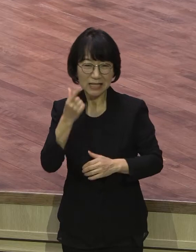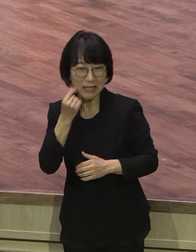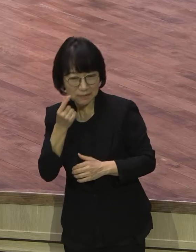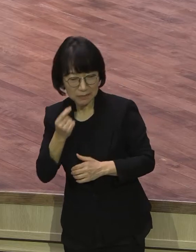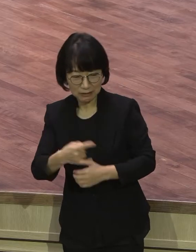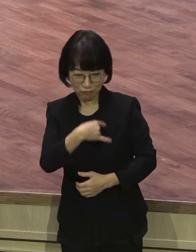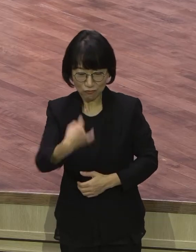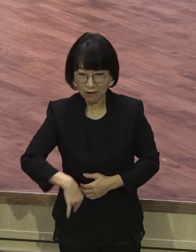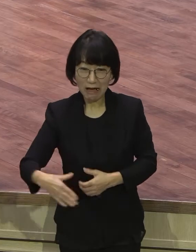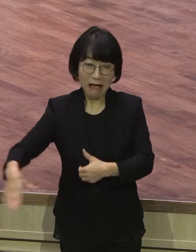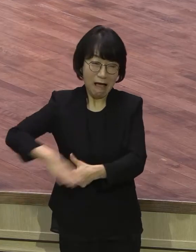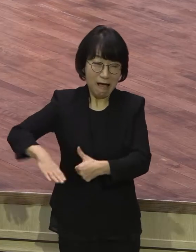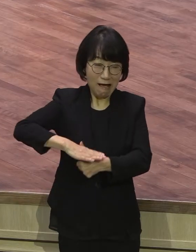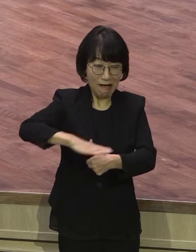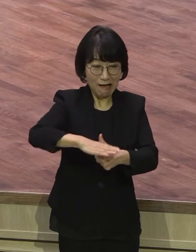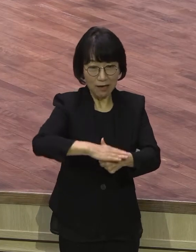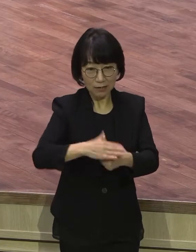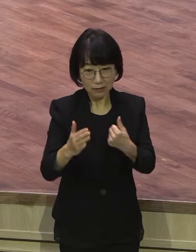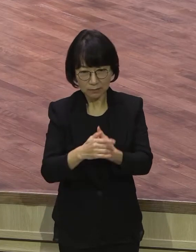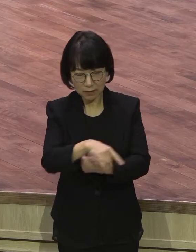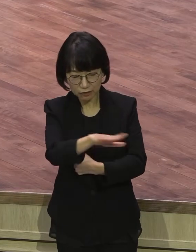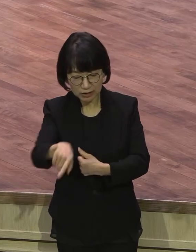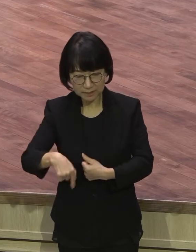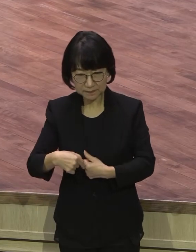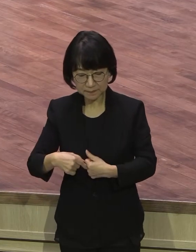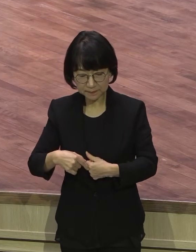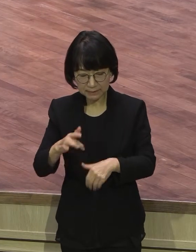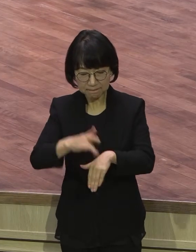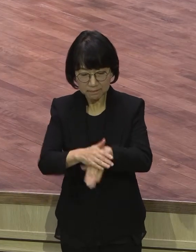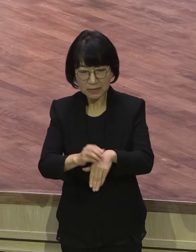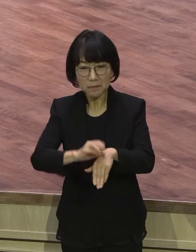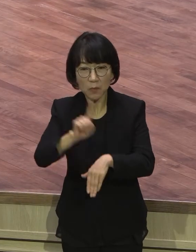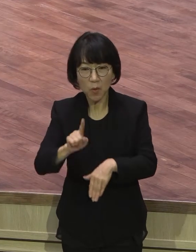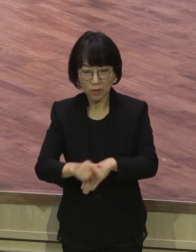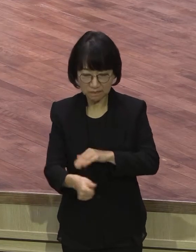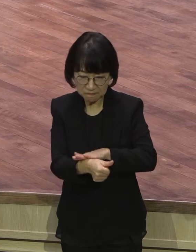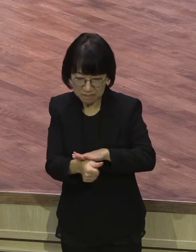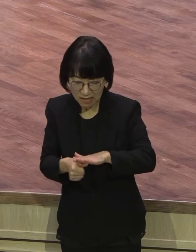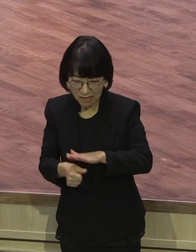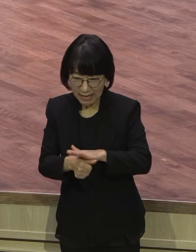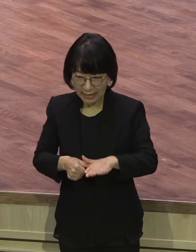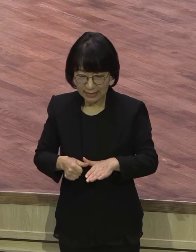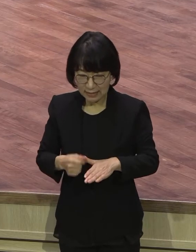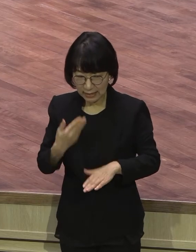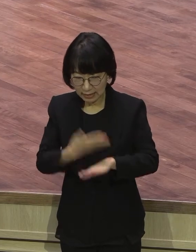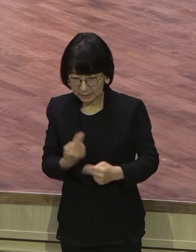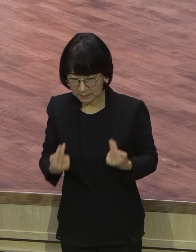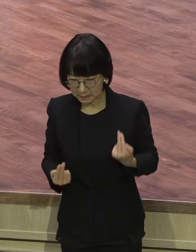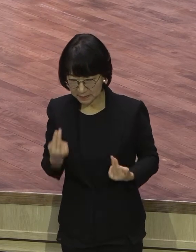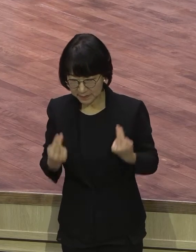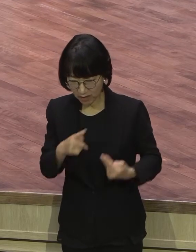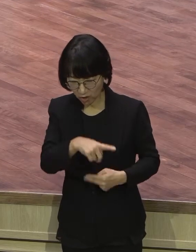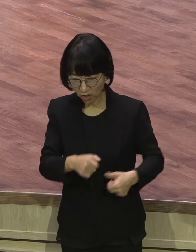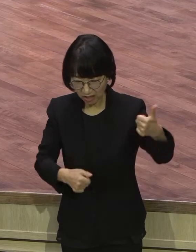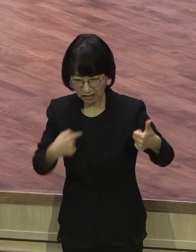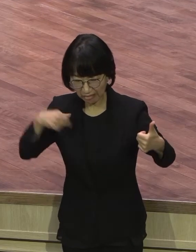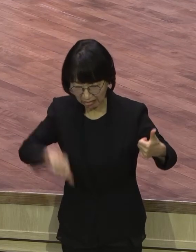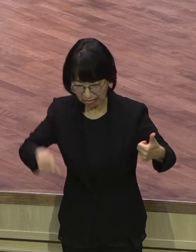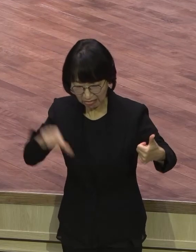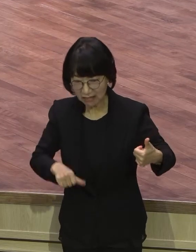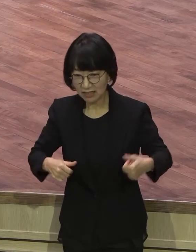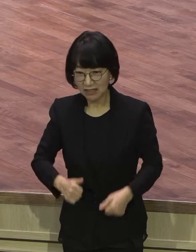보니까 체질 자체가 부정적이요. 그러니까 늘 소심하고 늘 열등없이 찌들려 있어서